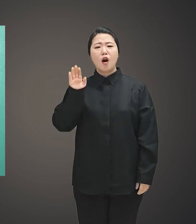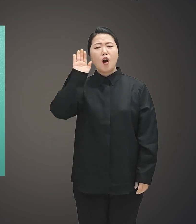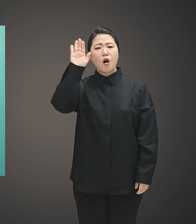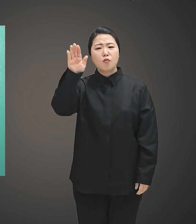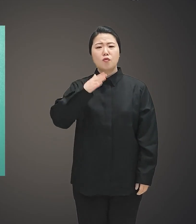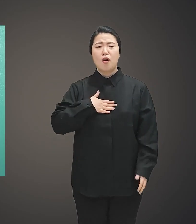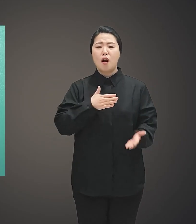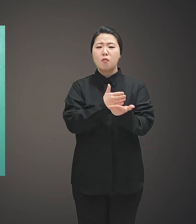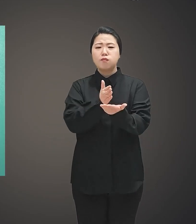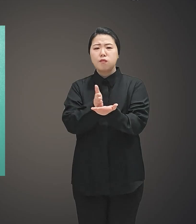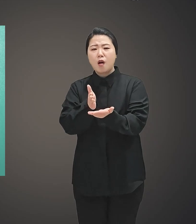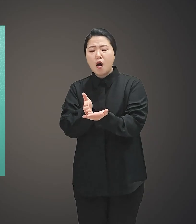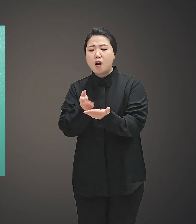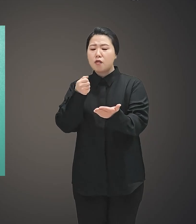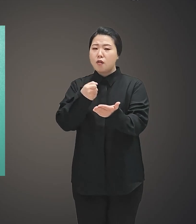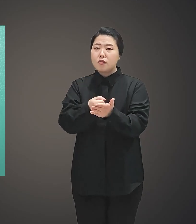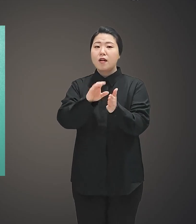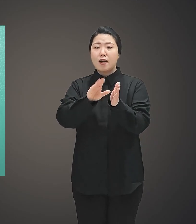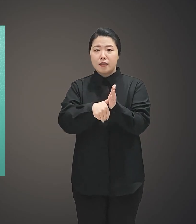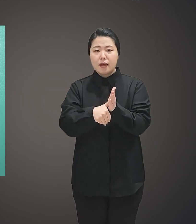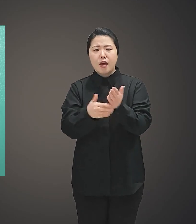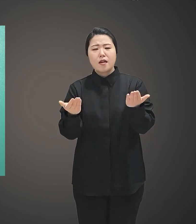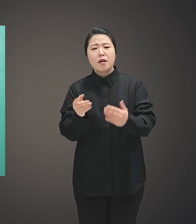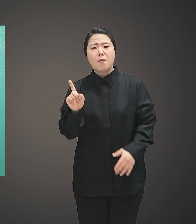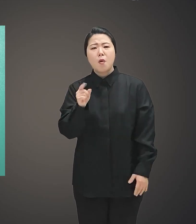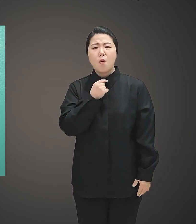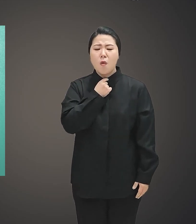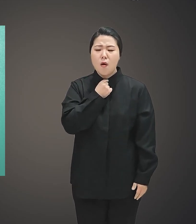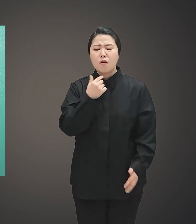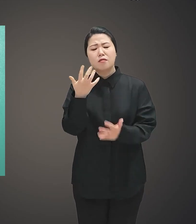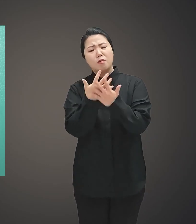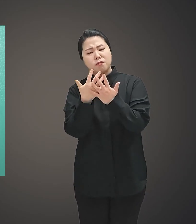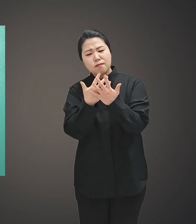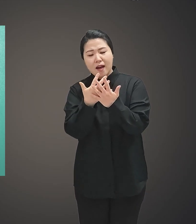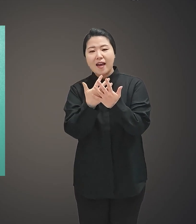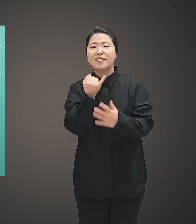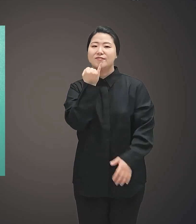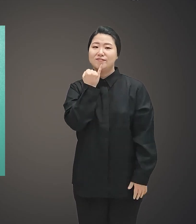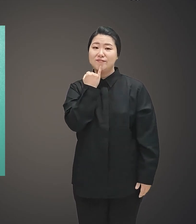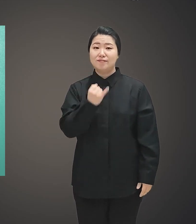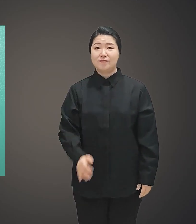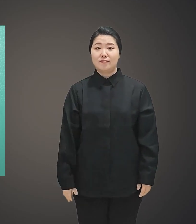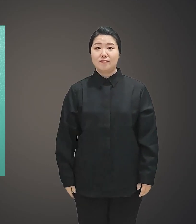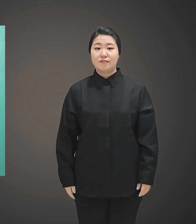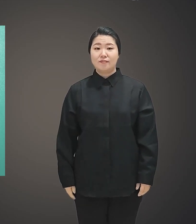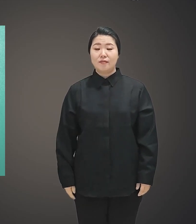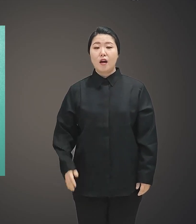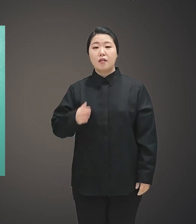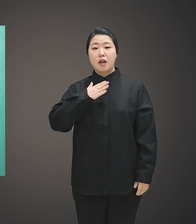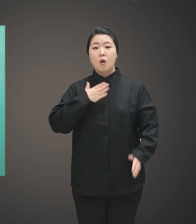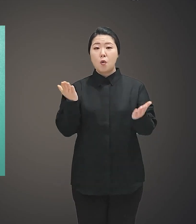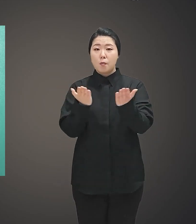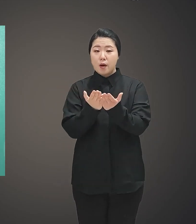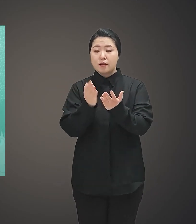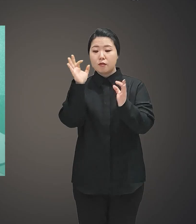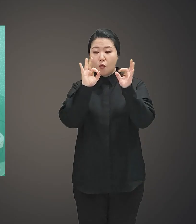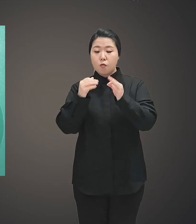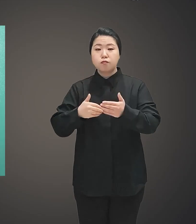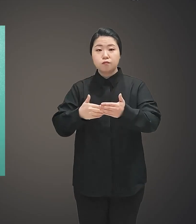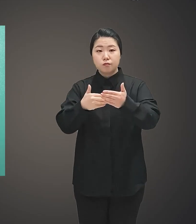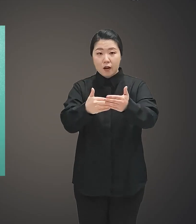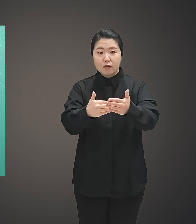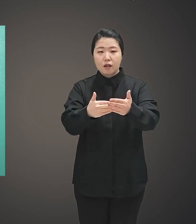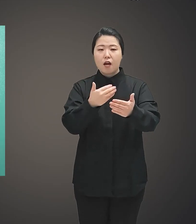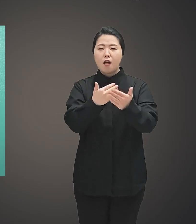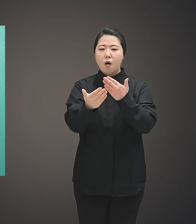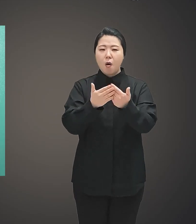앞으로 내가 진로를 결정하면서 무슨 일을 하고 싶은지 몰라도 괜찮습니다. 나와 잘 맞는 진로를 찾는